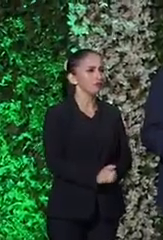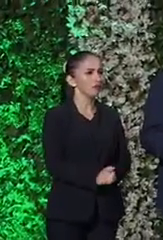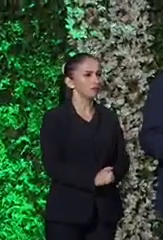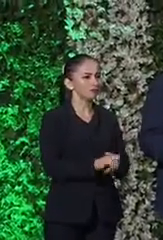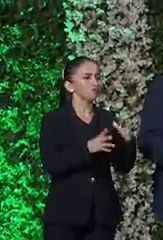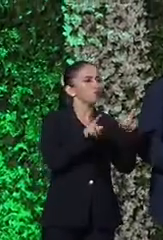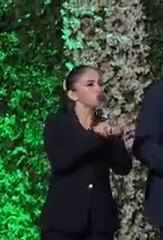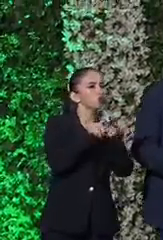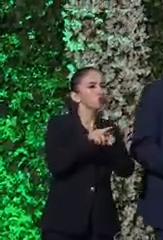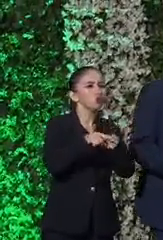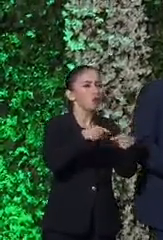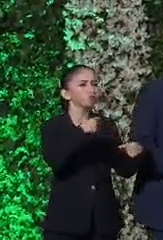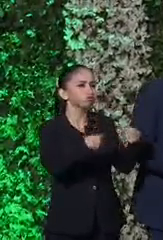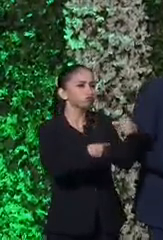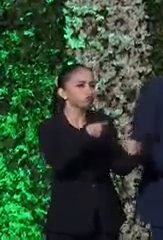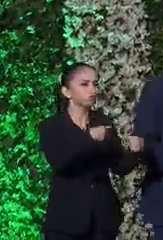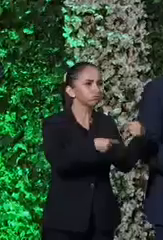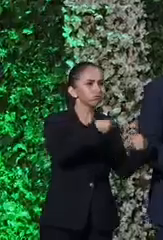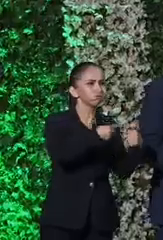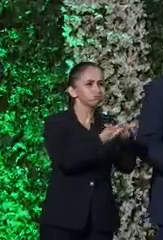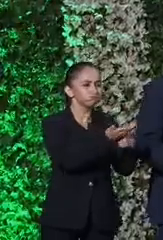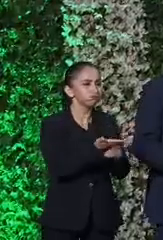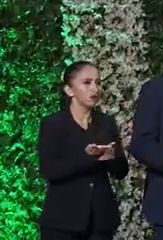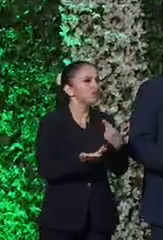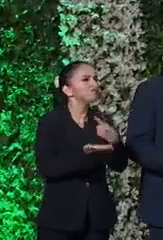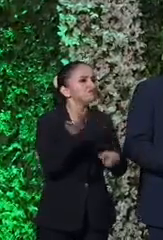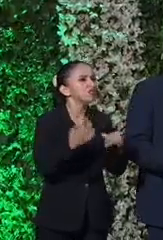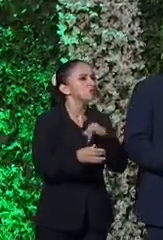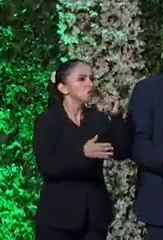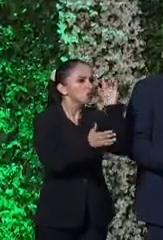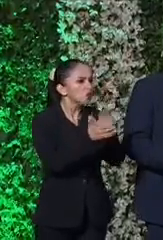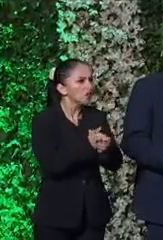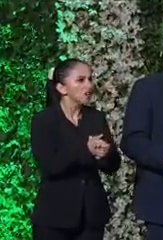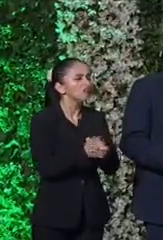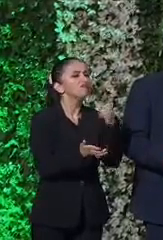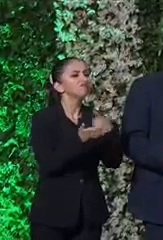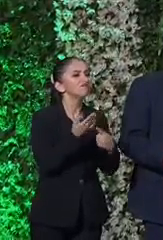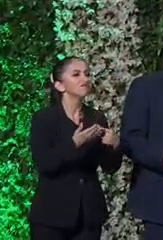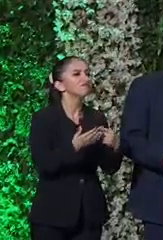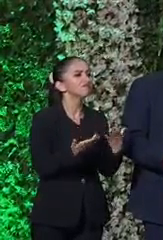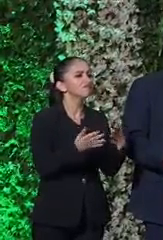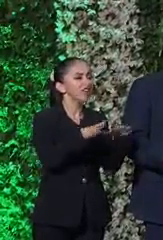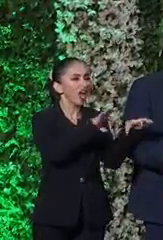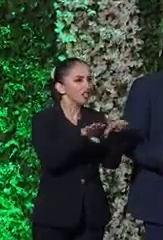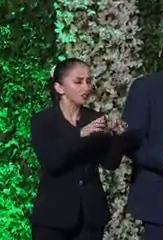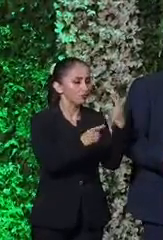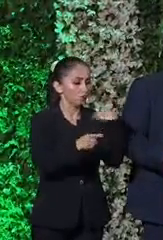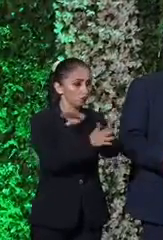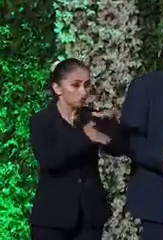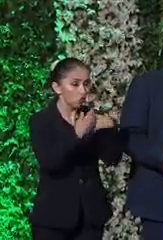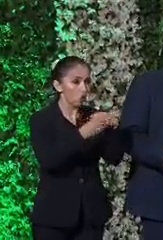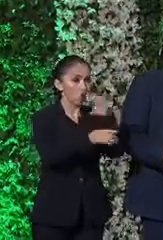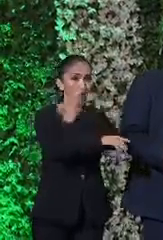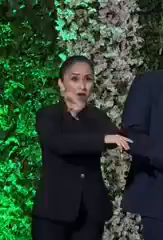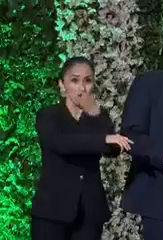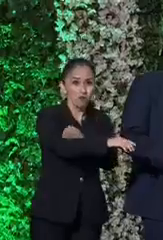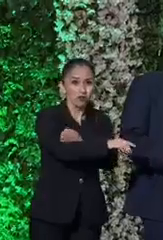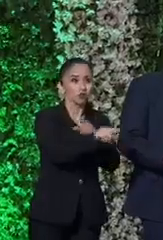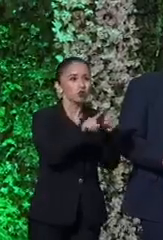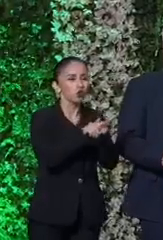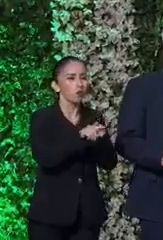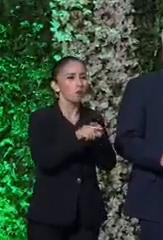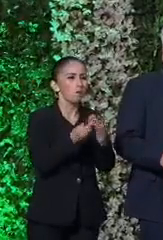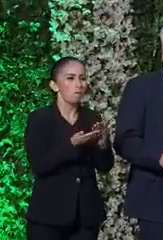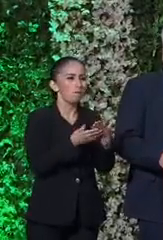está confrontando, cuando yo creo de que si hacemos un poco de esfuerzo y cedemos un